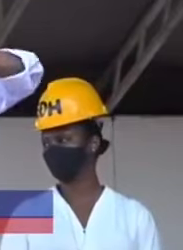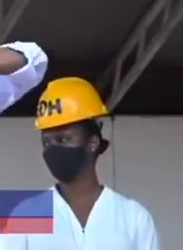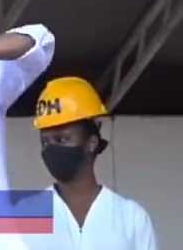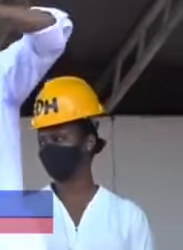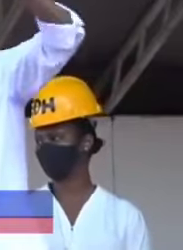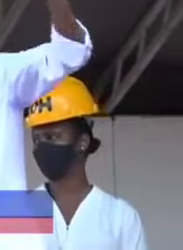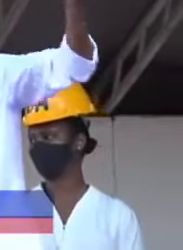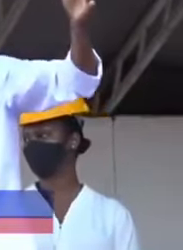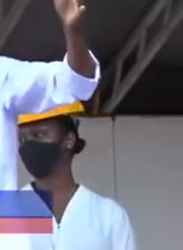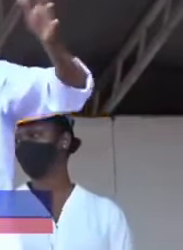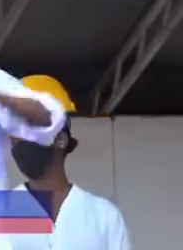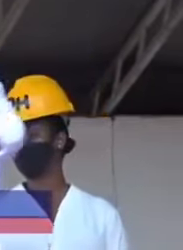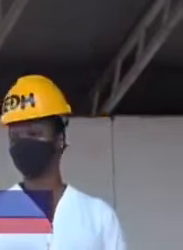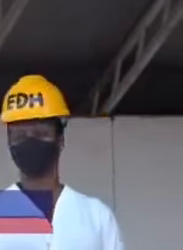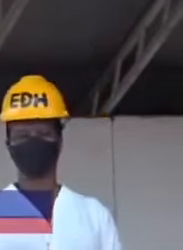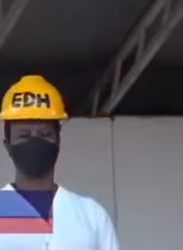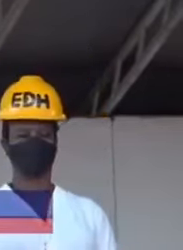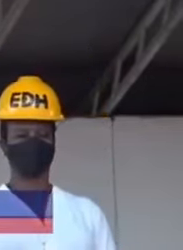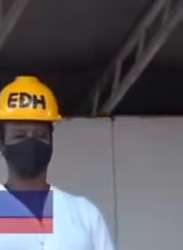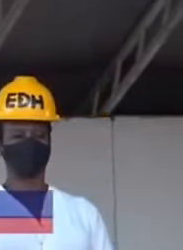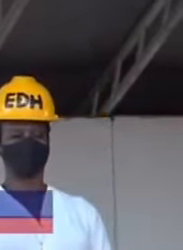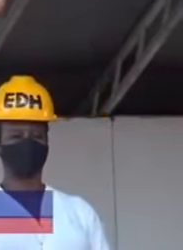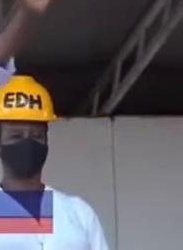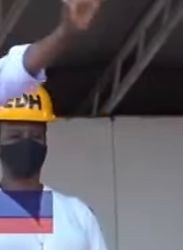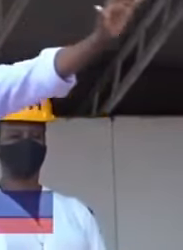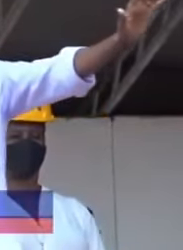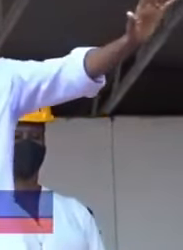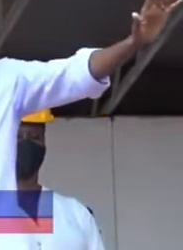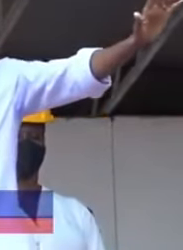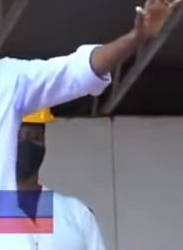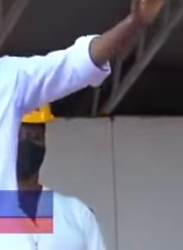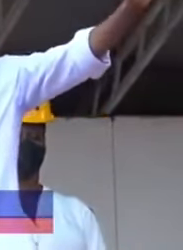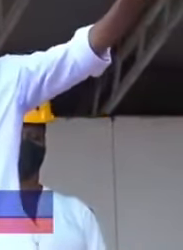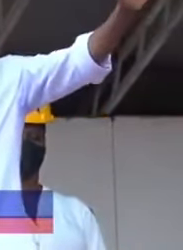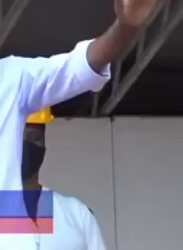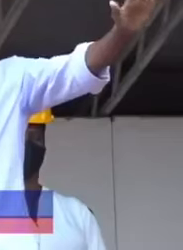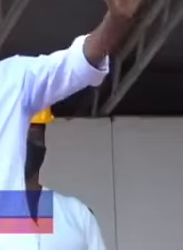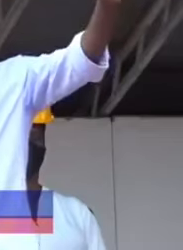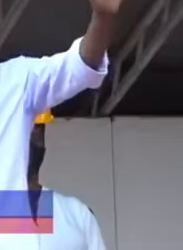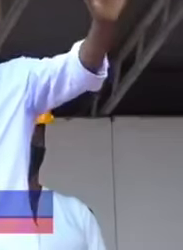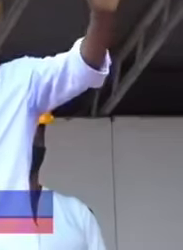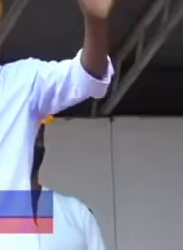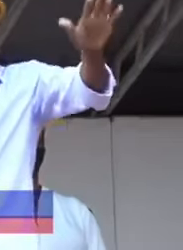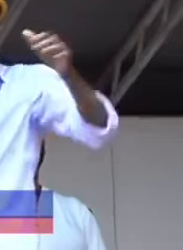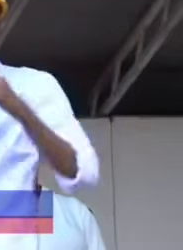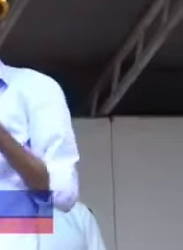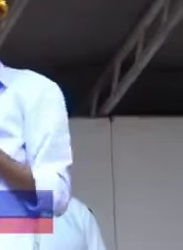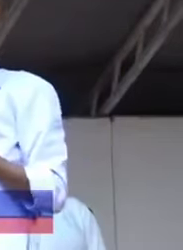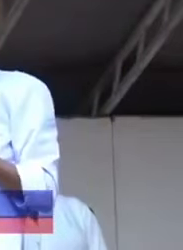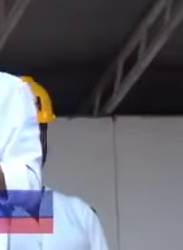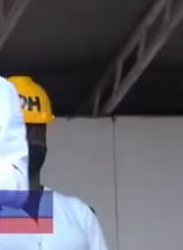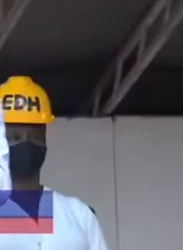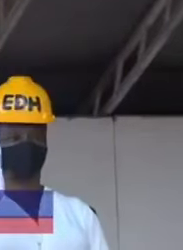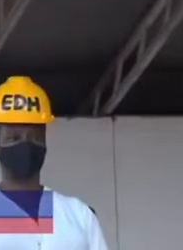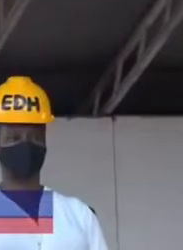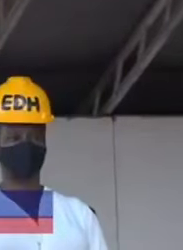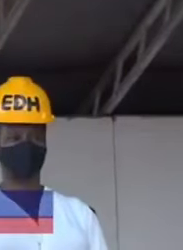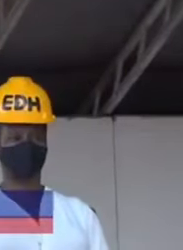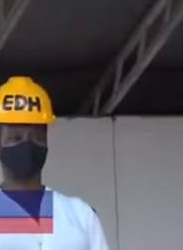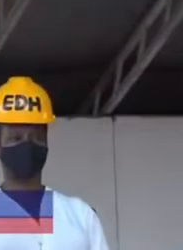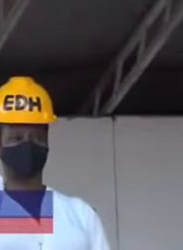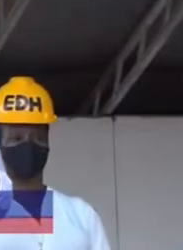dire, moi-même, bras la laine, mais fuck, peuple, là, à partir de mois août, l'IWE